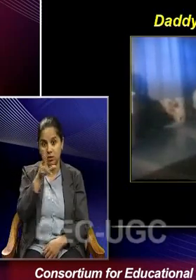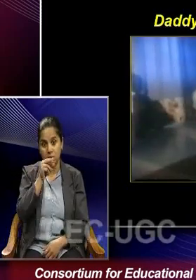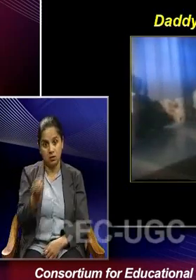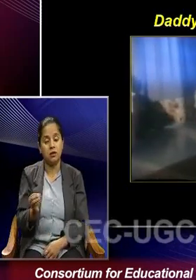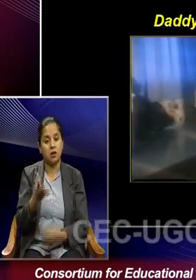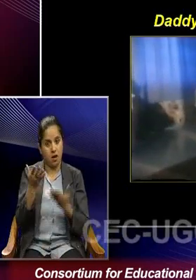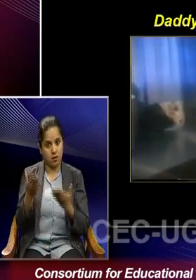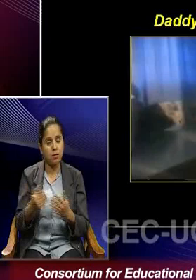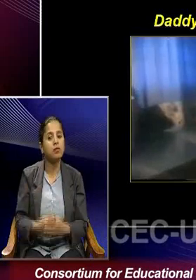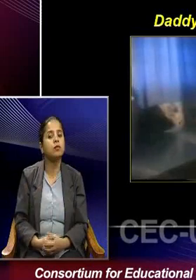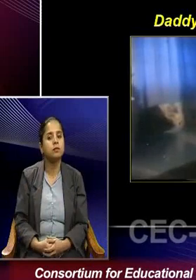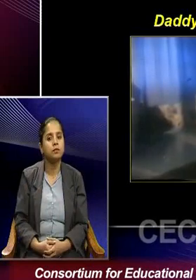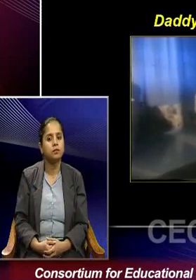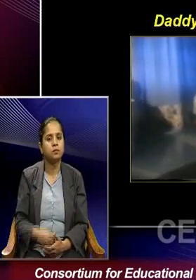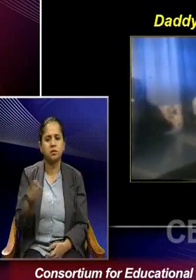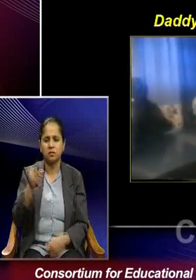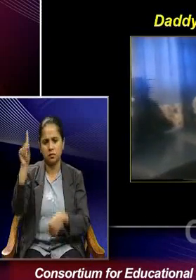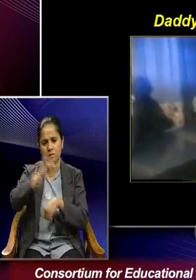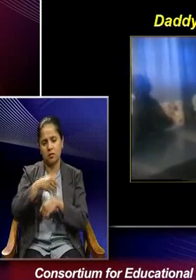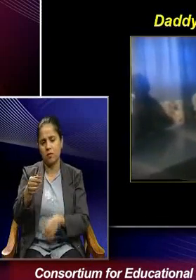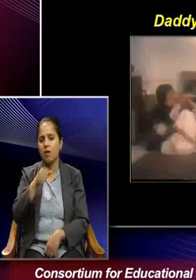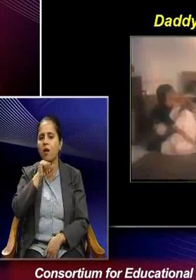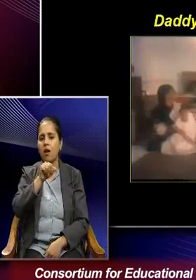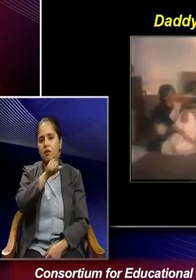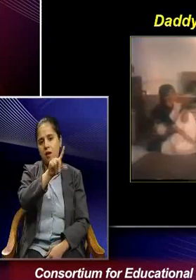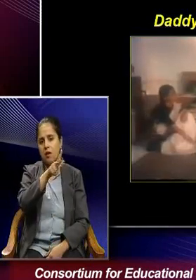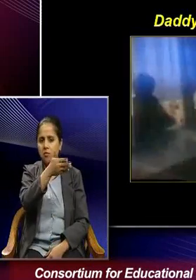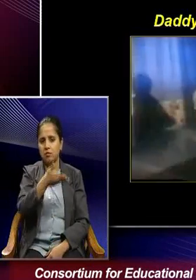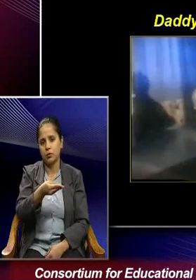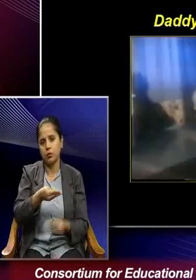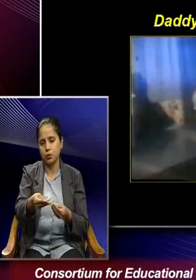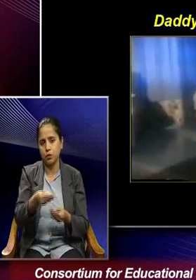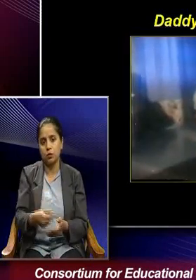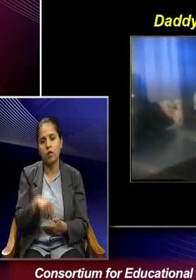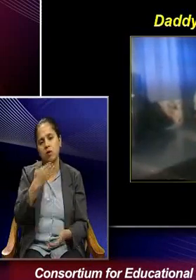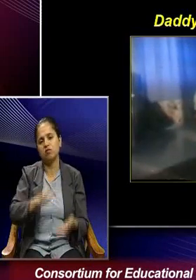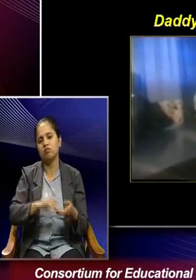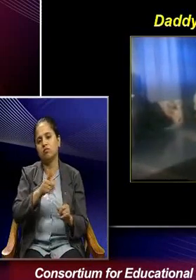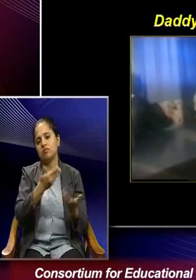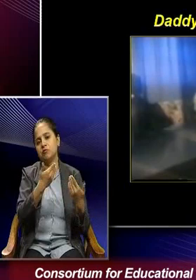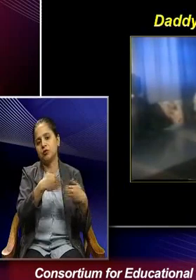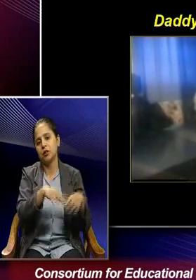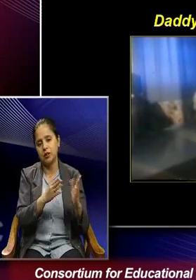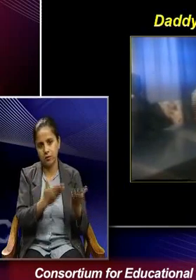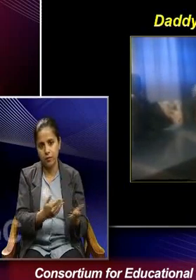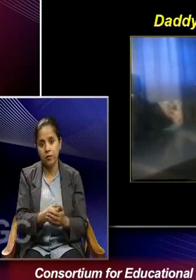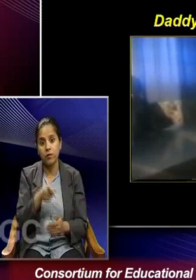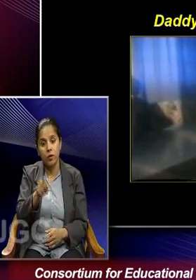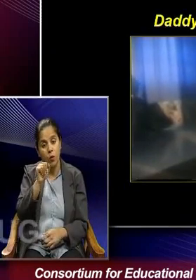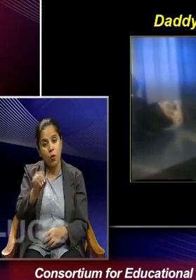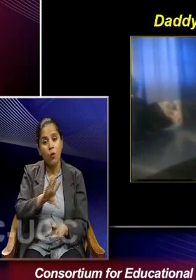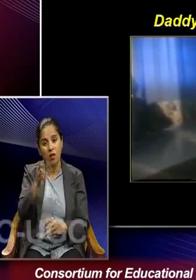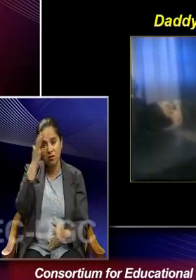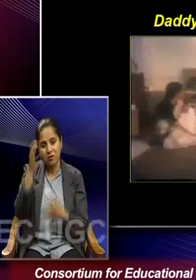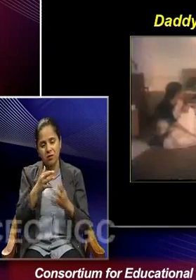जानकी, थोड़े ही दिनों में ये 18 साल की हो जाएगी, फिर इसकी शादी हो जाएगी और तुम्हारी सब चिंताएं दूर